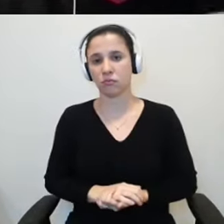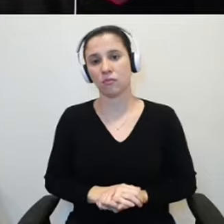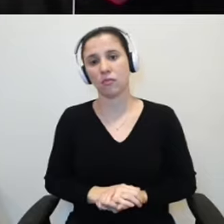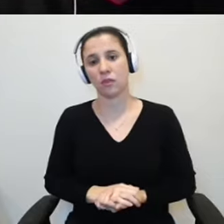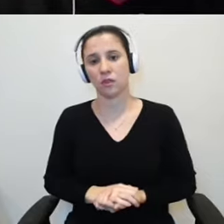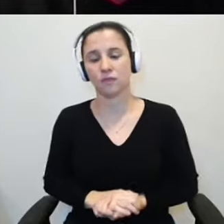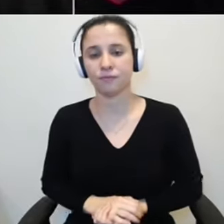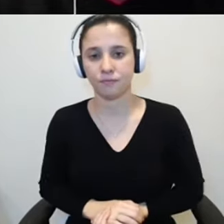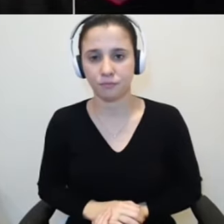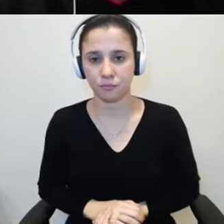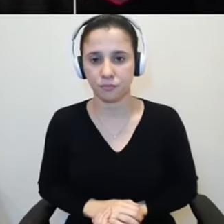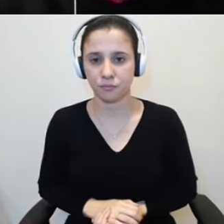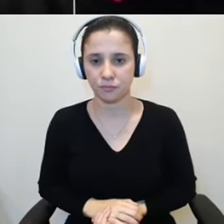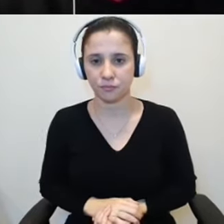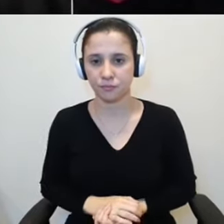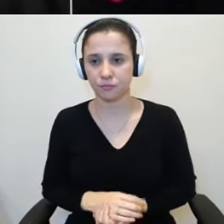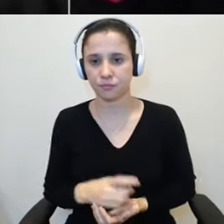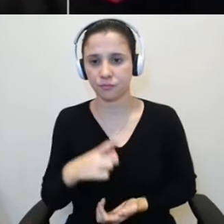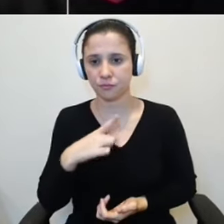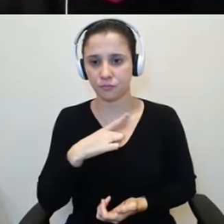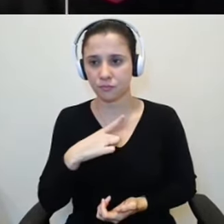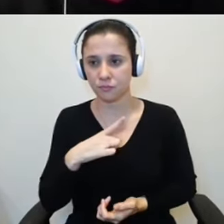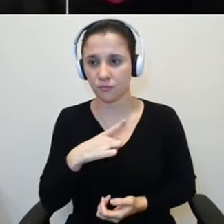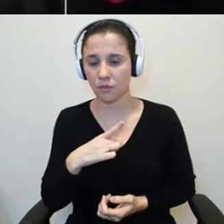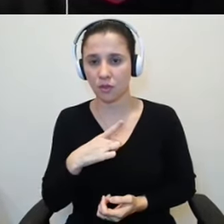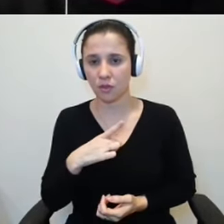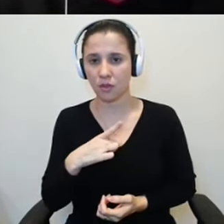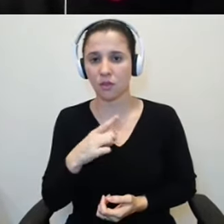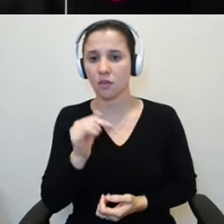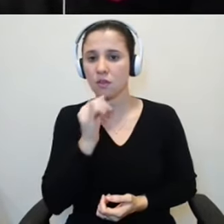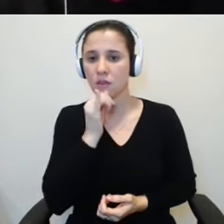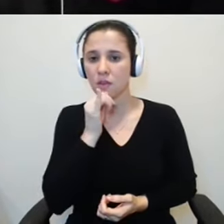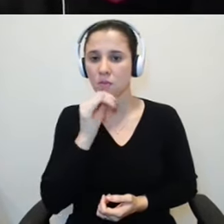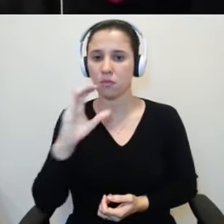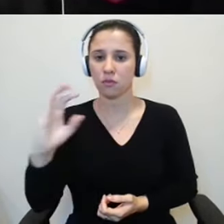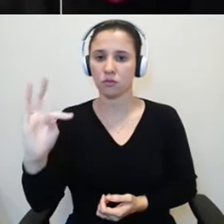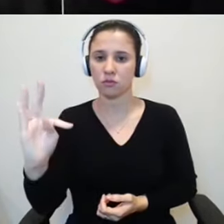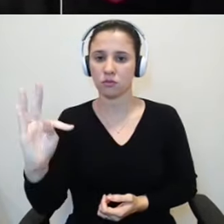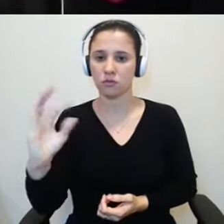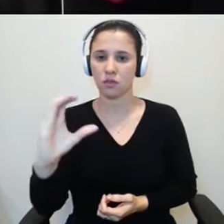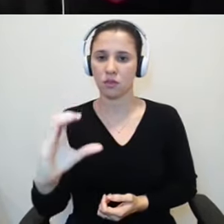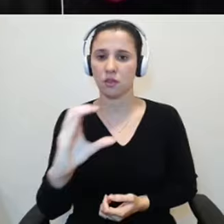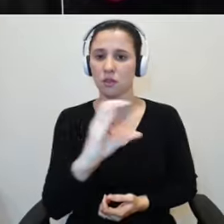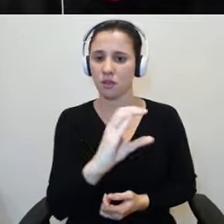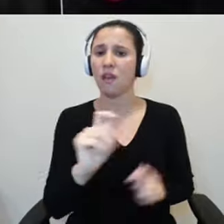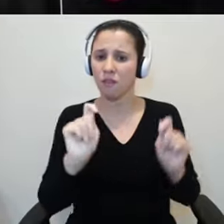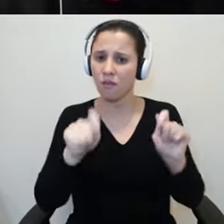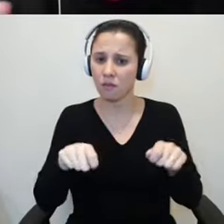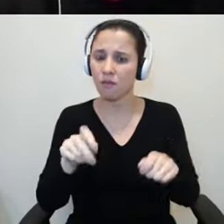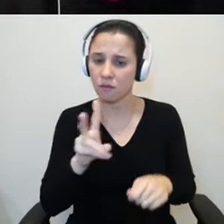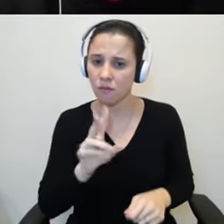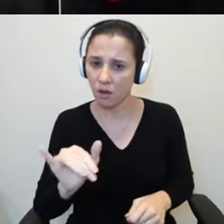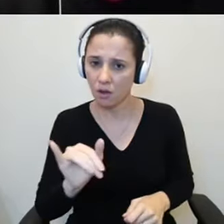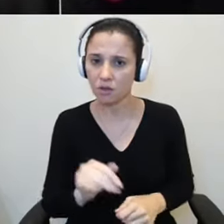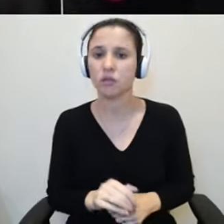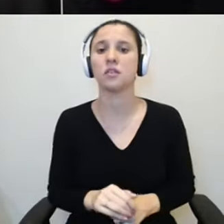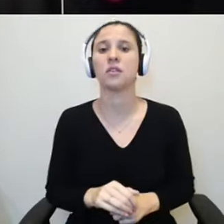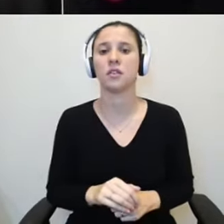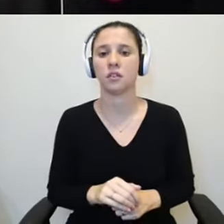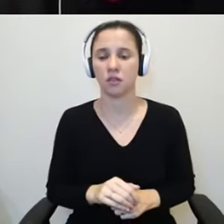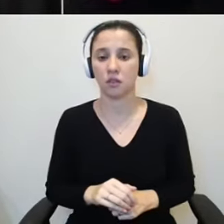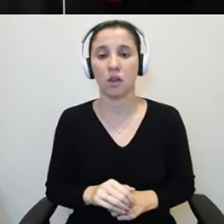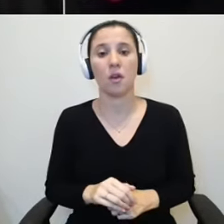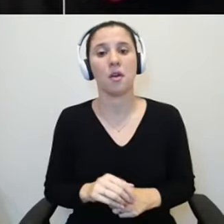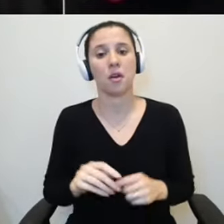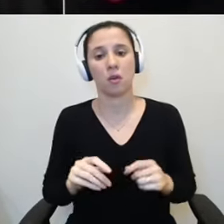na sequência, né, que é a questão dos TCC serão realizados. O TCC, pessoal, também, como ele é